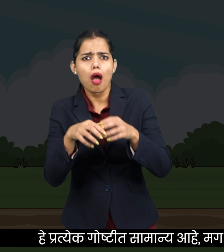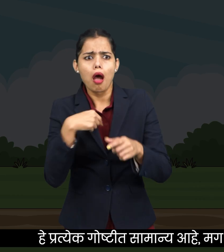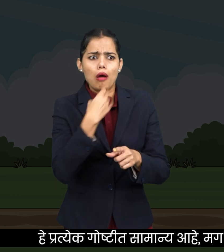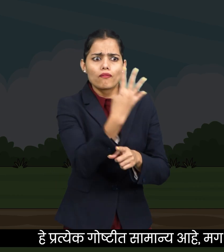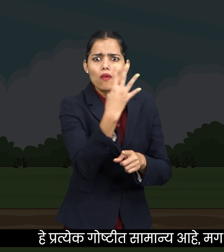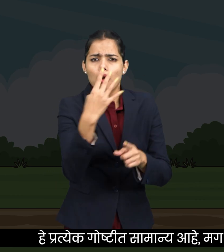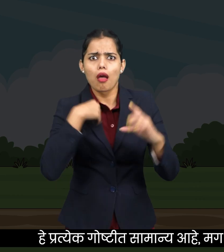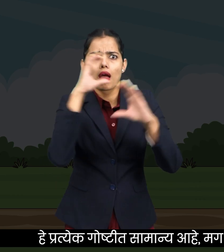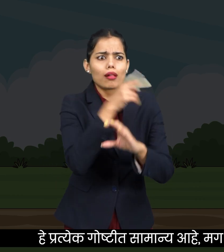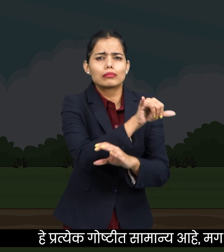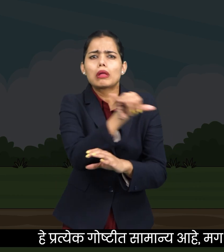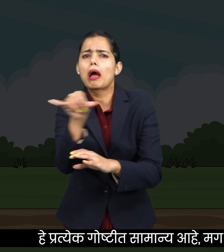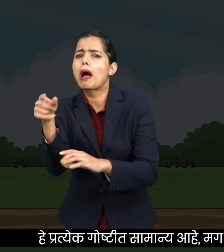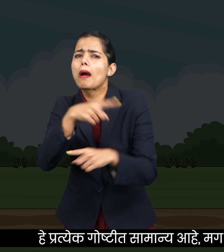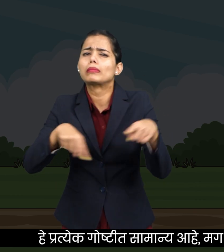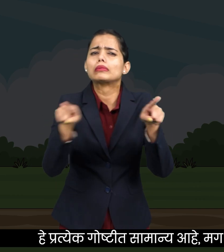असो.